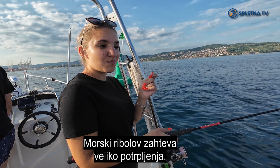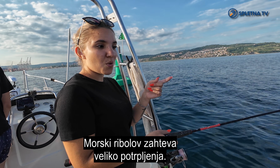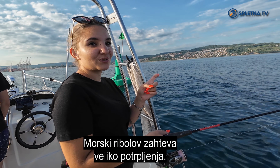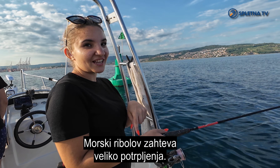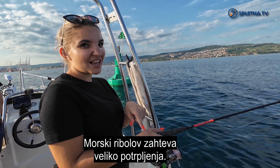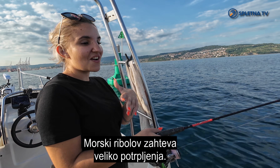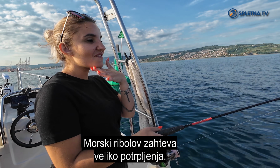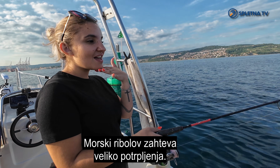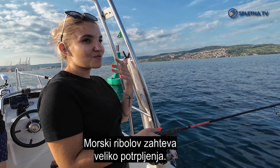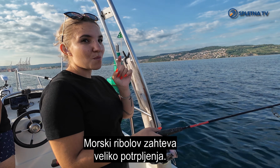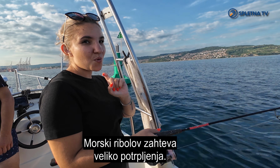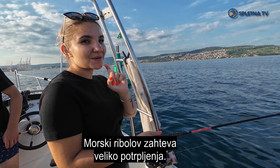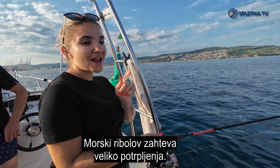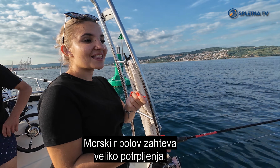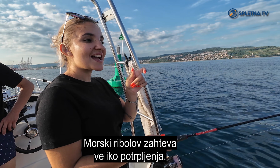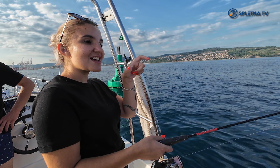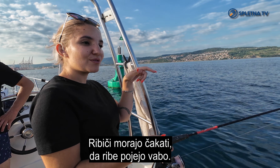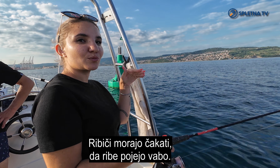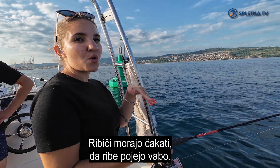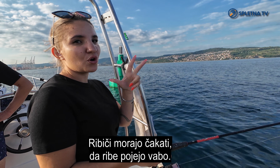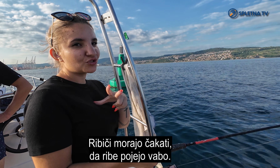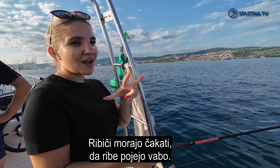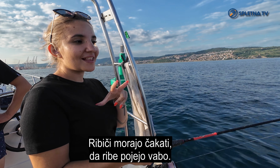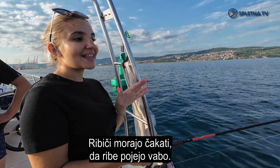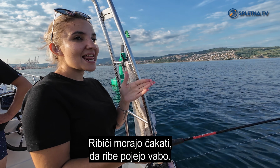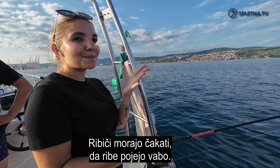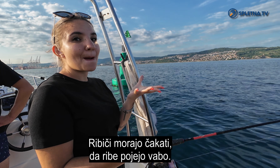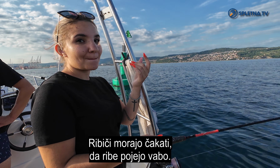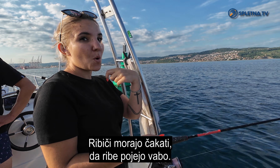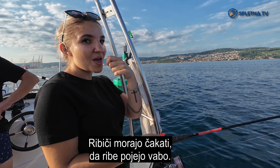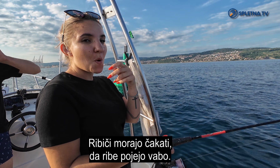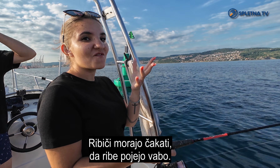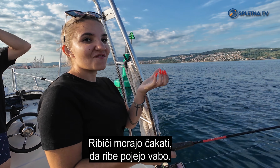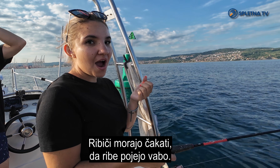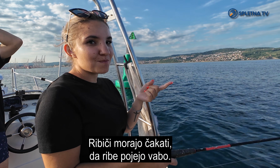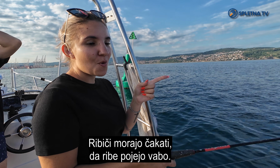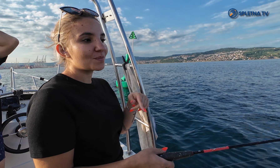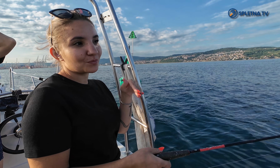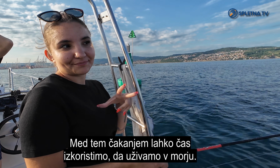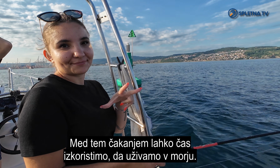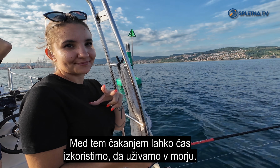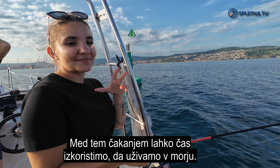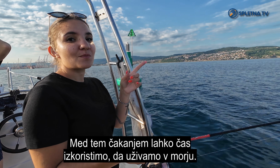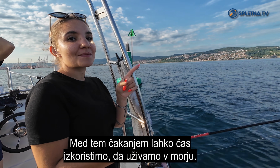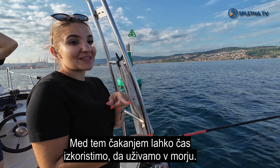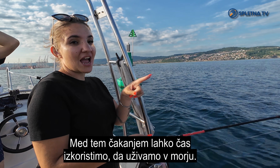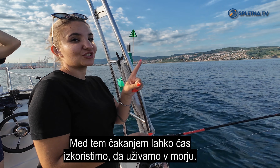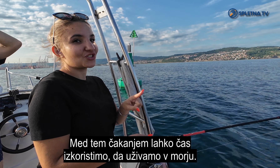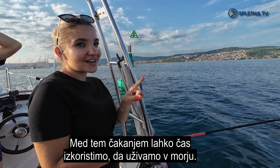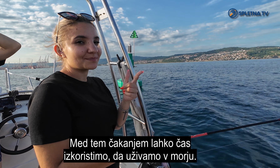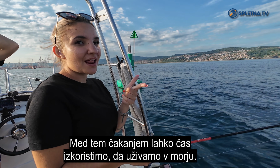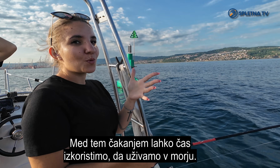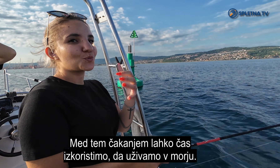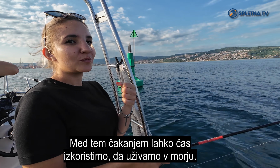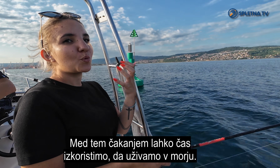Morski ribolov zahteva veliko potrpljenja. Ribiči morajo čakati, da ribe pojejo vabo. Med tem čakanjem lahko